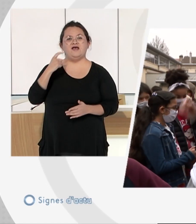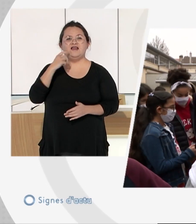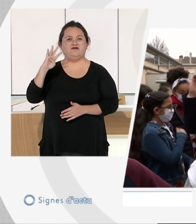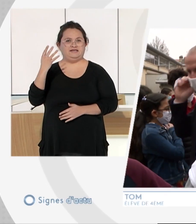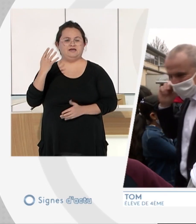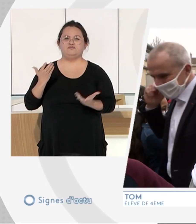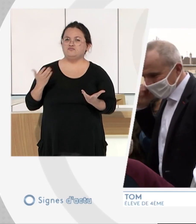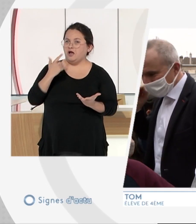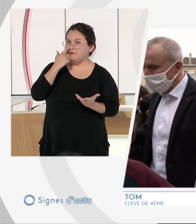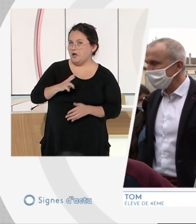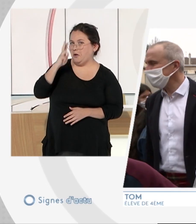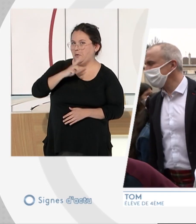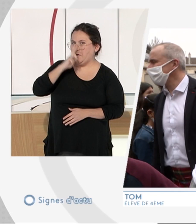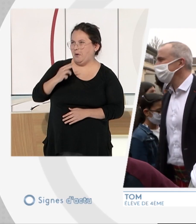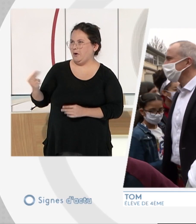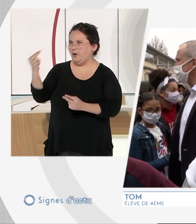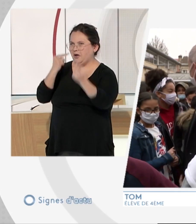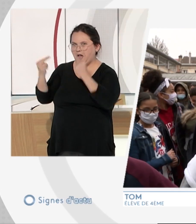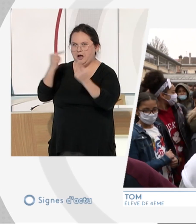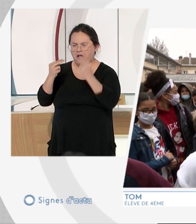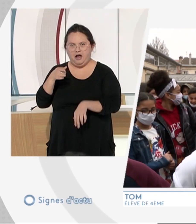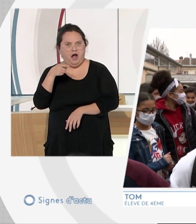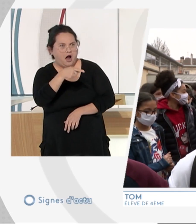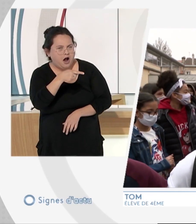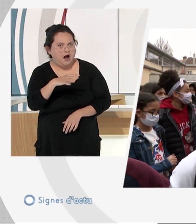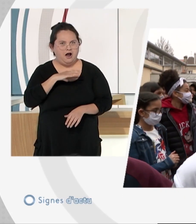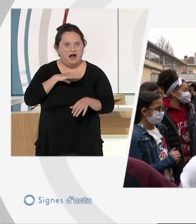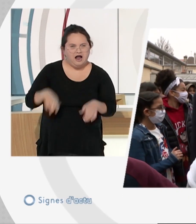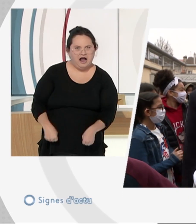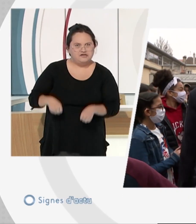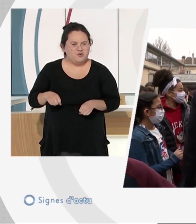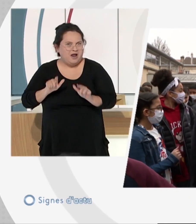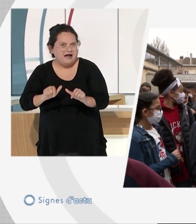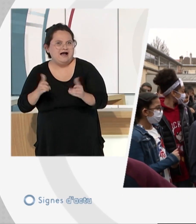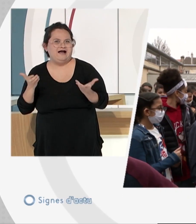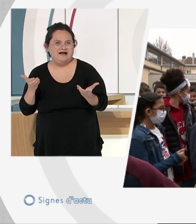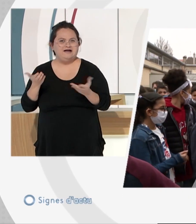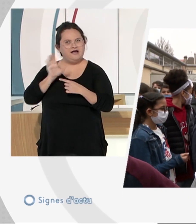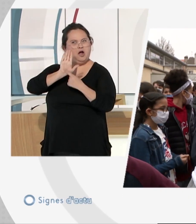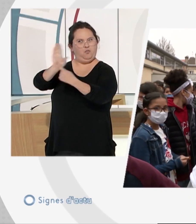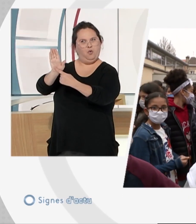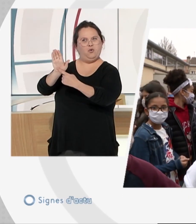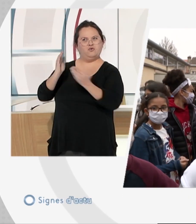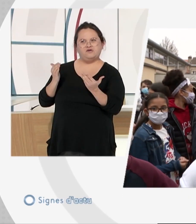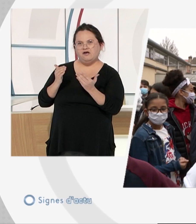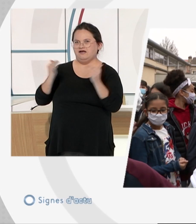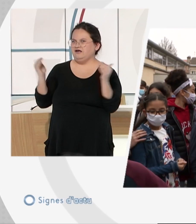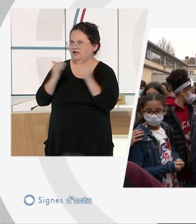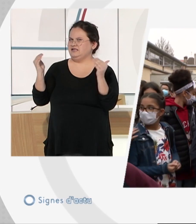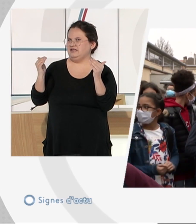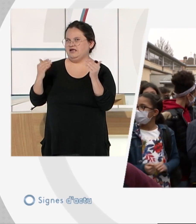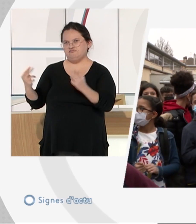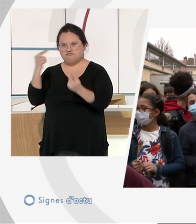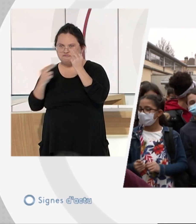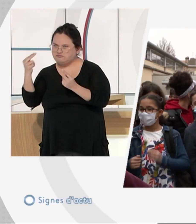trouvais ça plutôt rigolo de voir les gens qui nous regardent, qui nous disent « Oh, regarde-le, lui, il est avec une jupe et tout », de montrer un petit peu cette égalité, comme ça on voit qu'on se fait remarquer par les